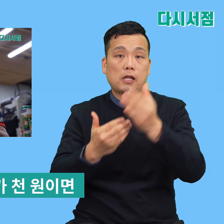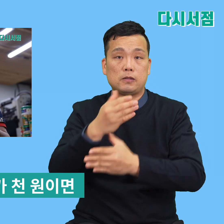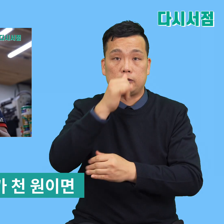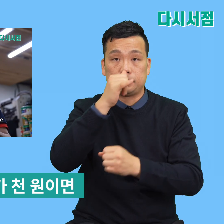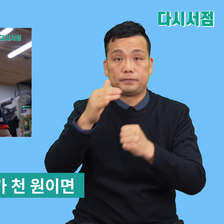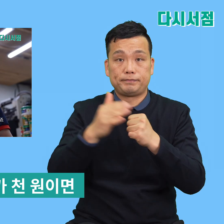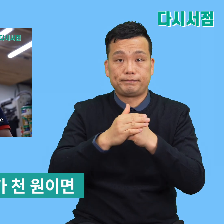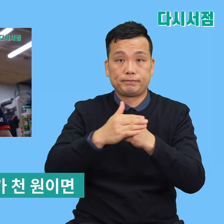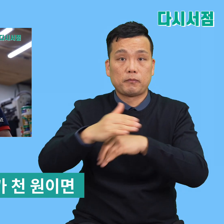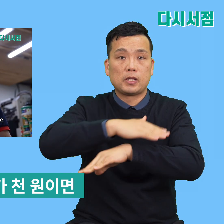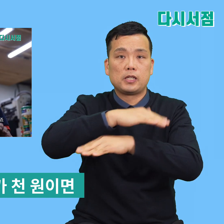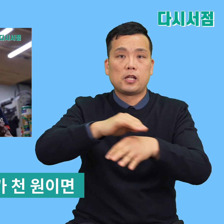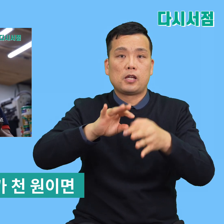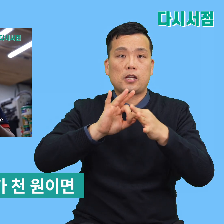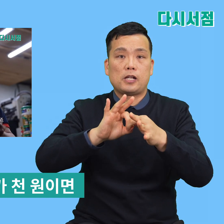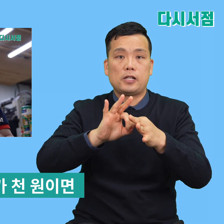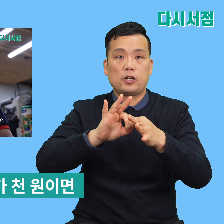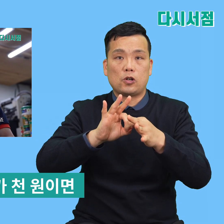부분만